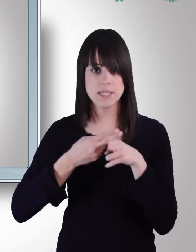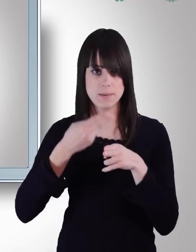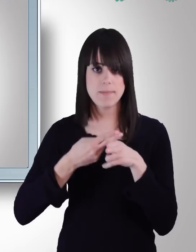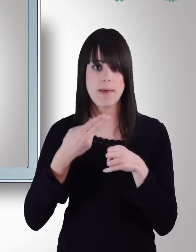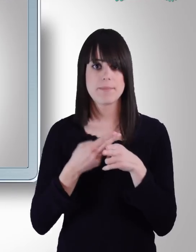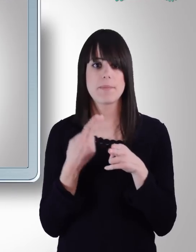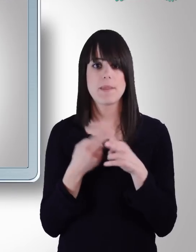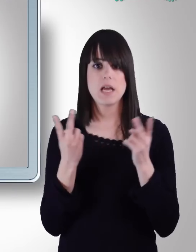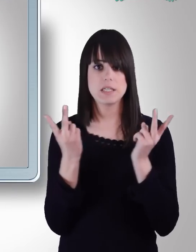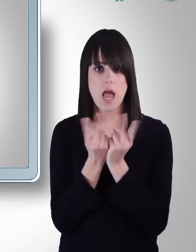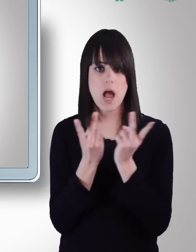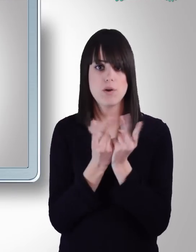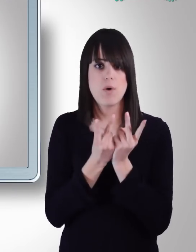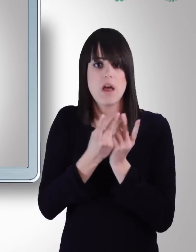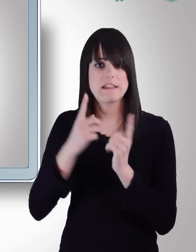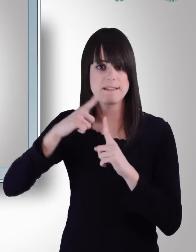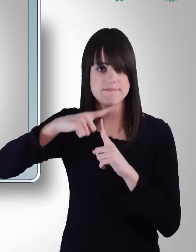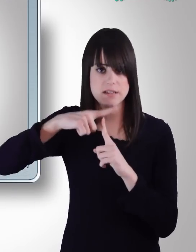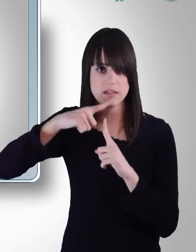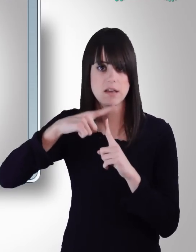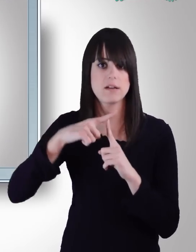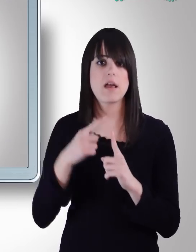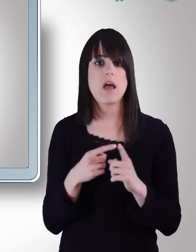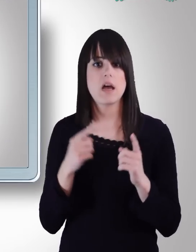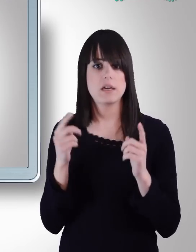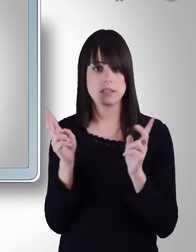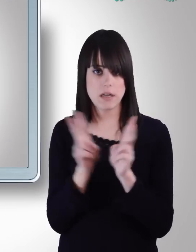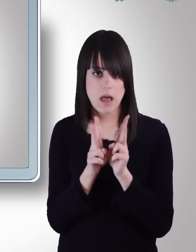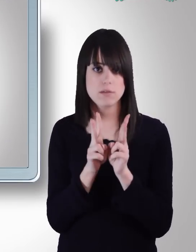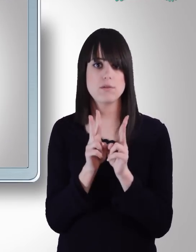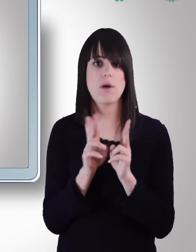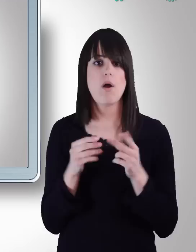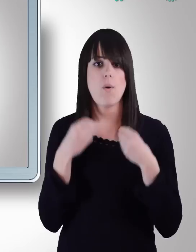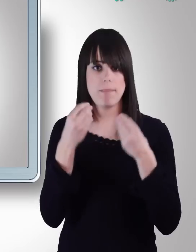tome šta radim i sa kojeg telefona objavljam fotografije.